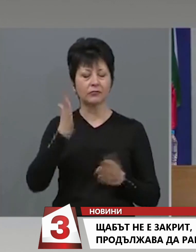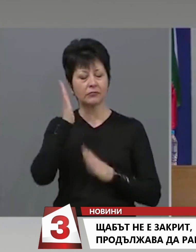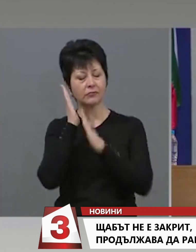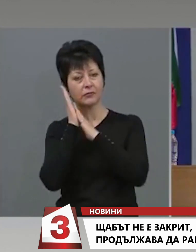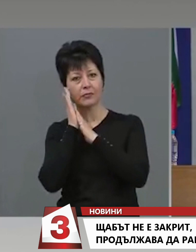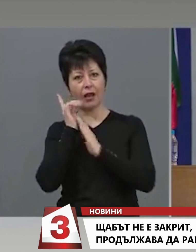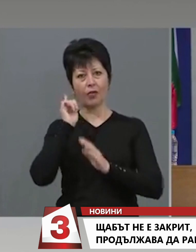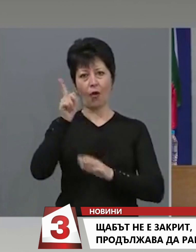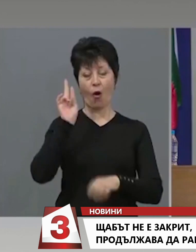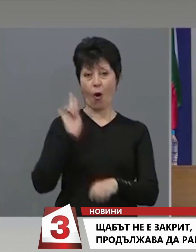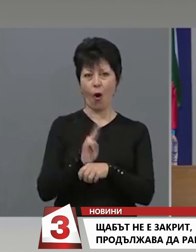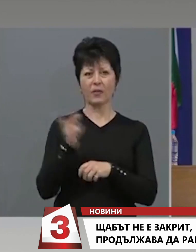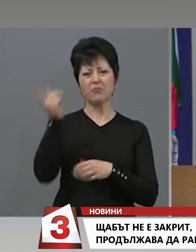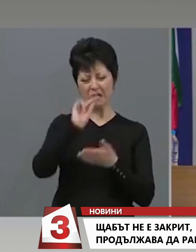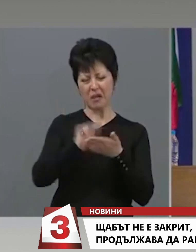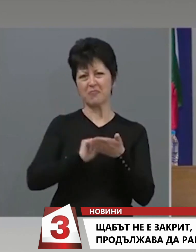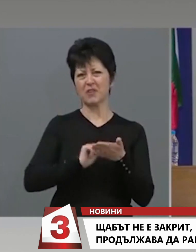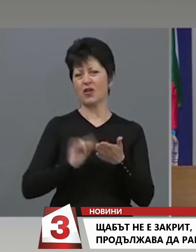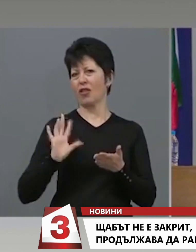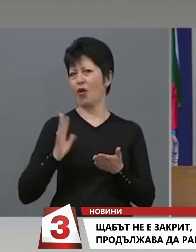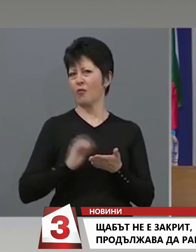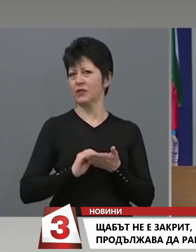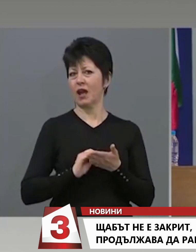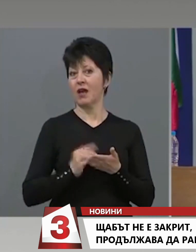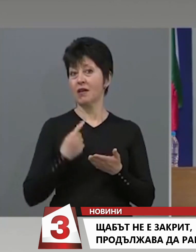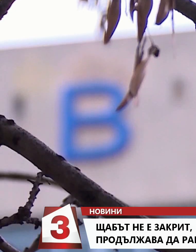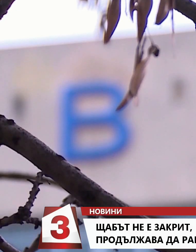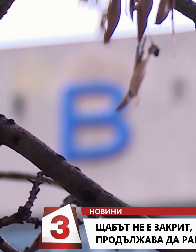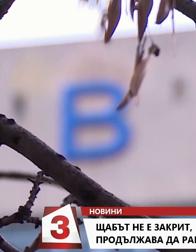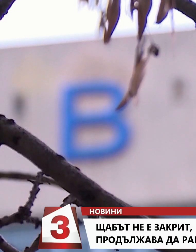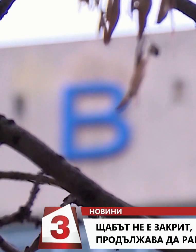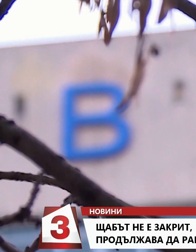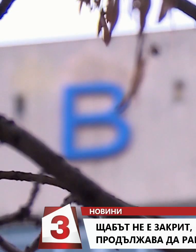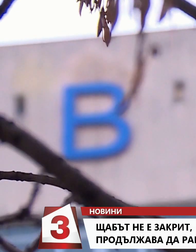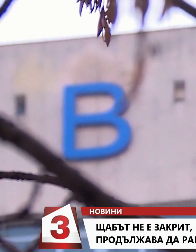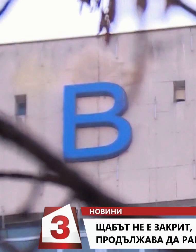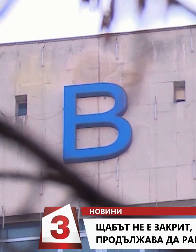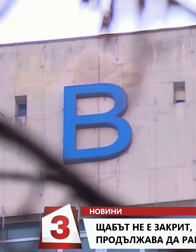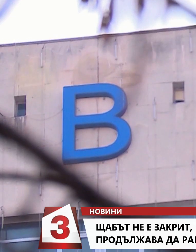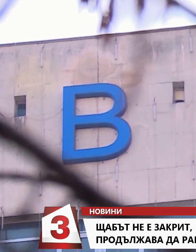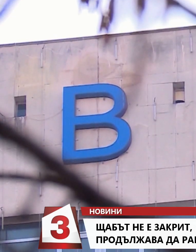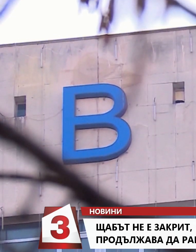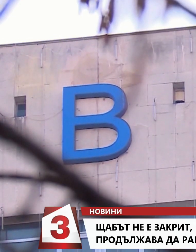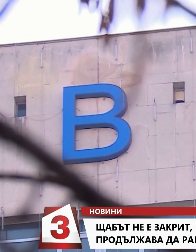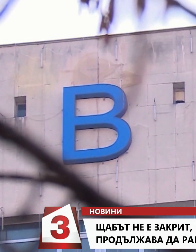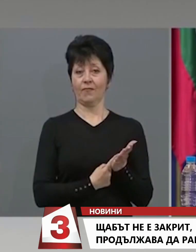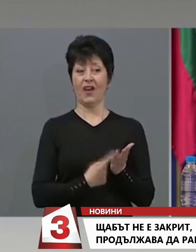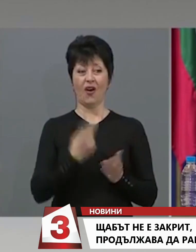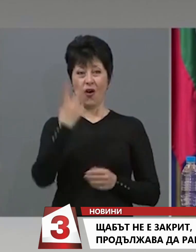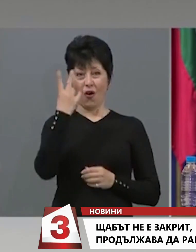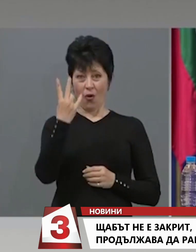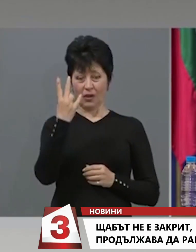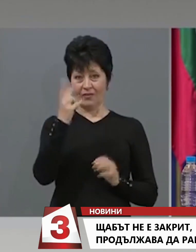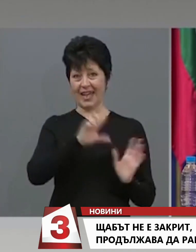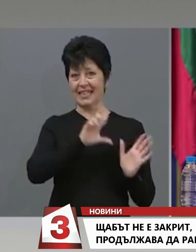пишат постове. И ми задават и въпроси на халниците. Щаба никога не е разформирован. От две